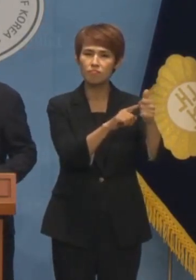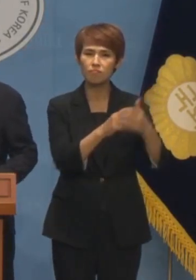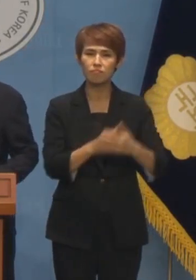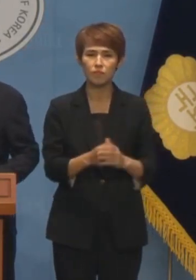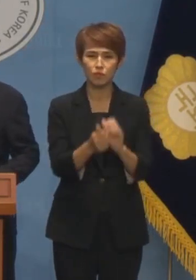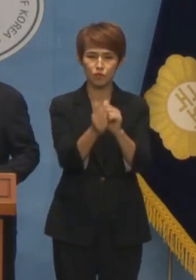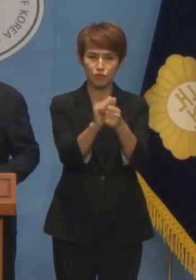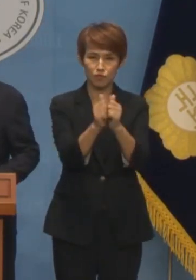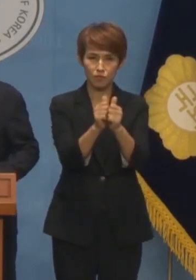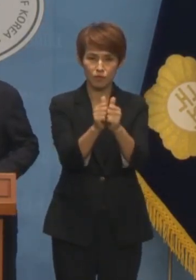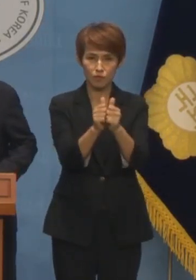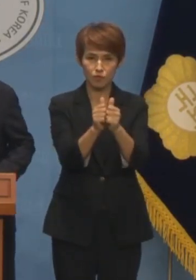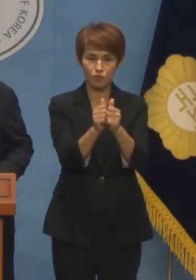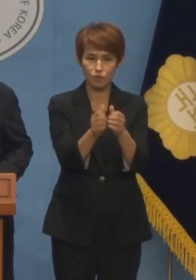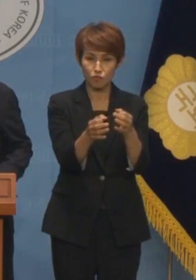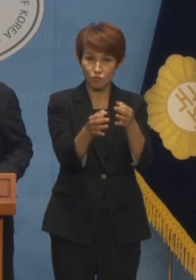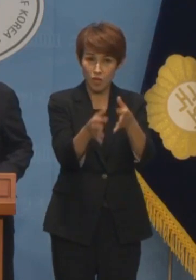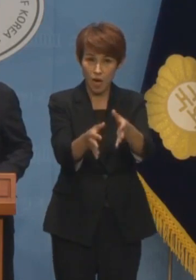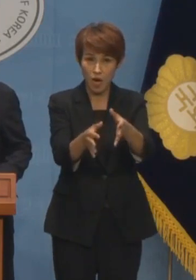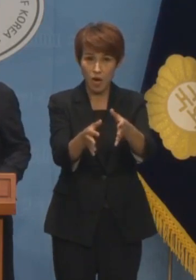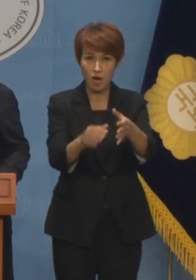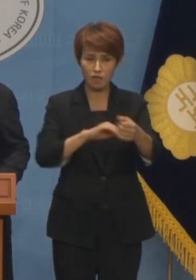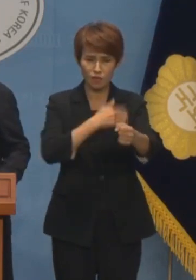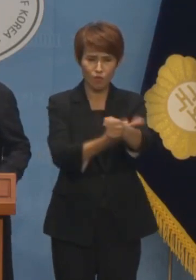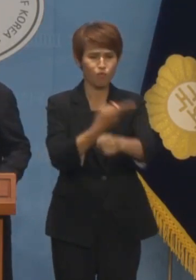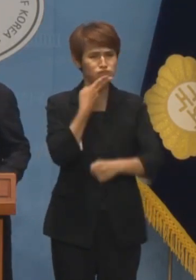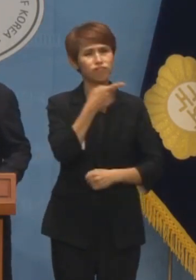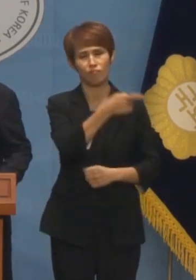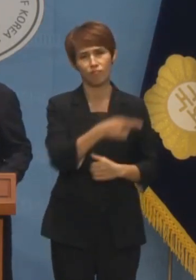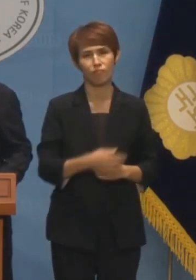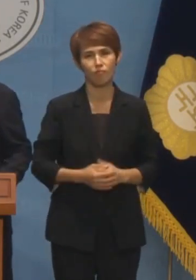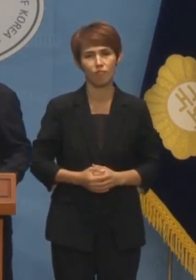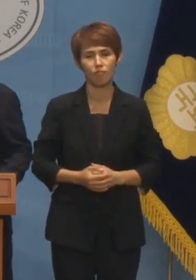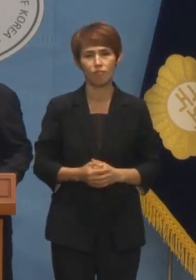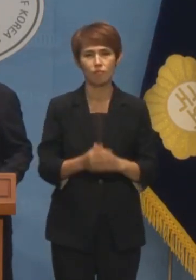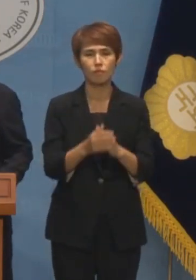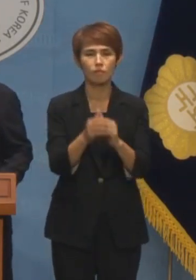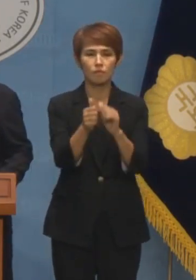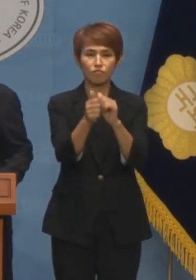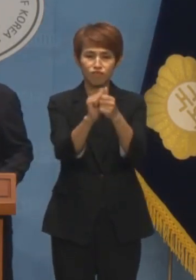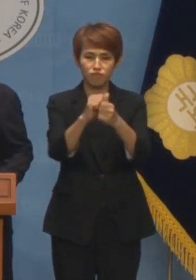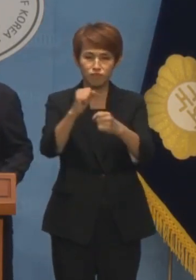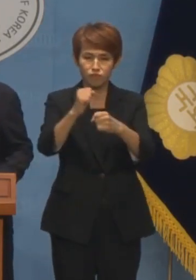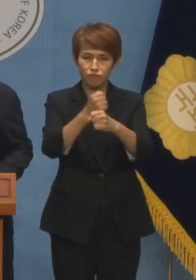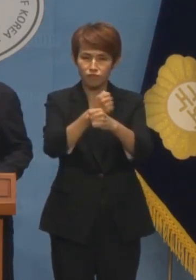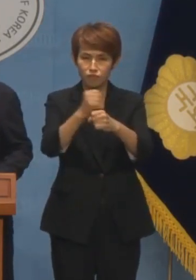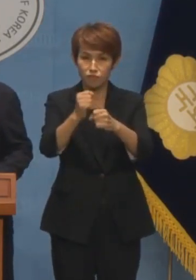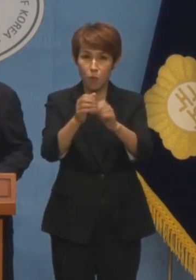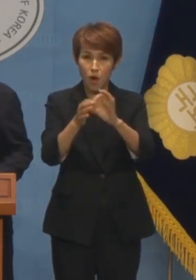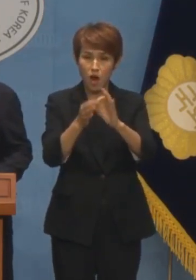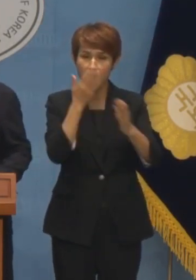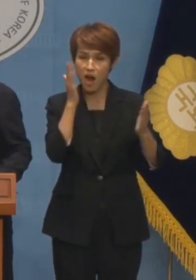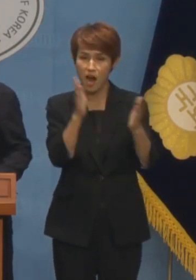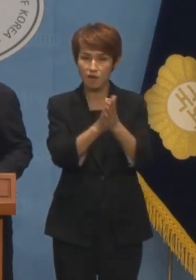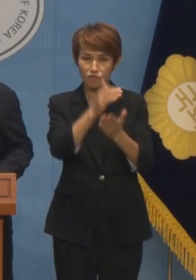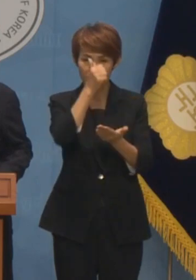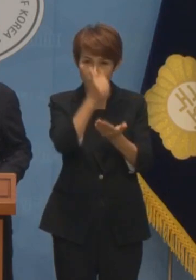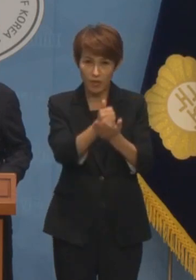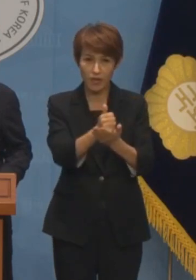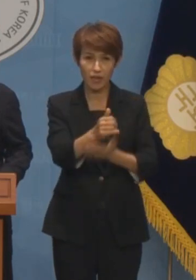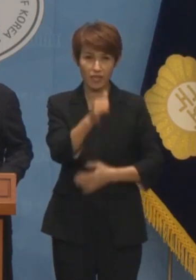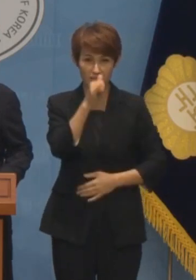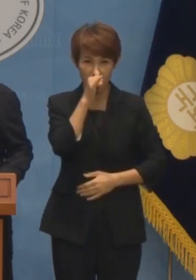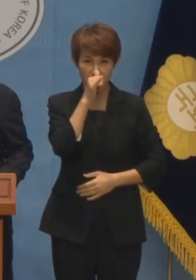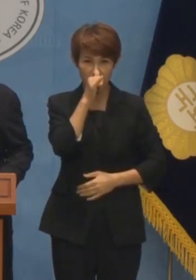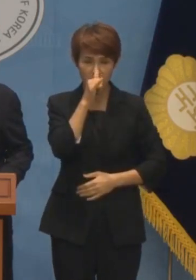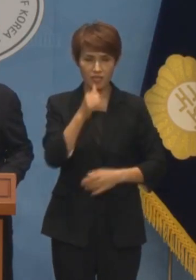투자 및 운용을 할 여력이 없는 사람입니다. 현재 도이치모터스 주가 조작 공범으로 지목되어서